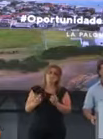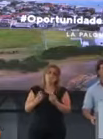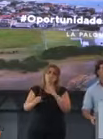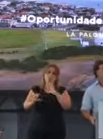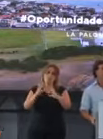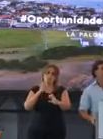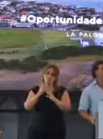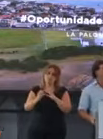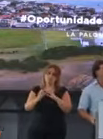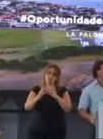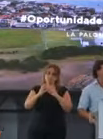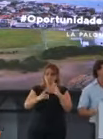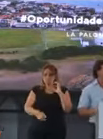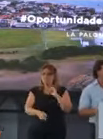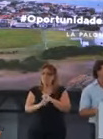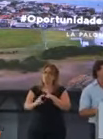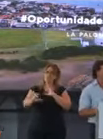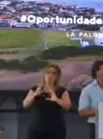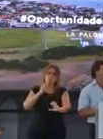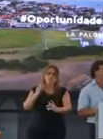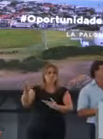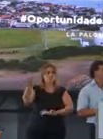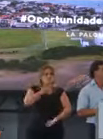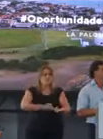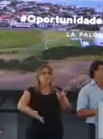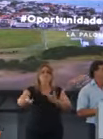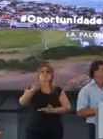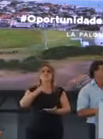fluido. Tenemos que saber lo que está pasando.